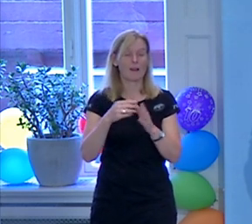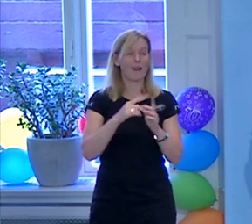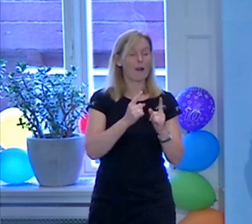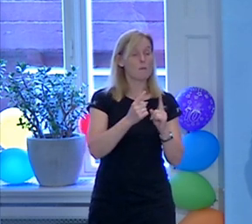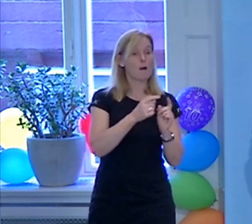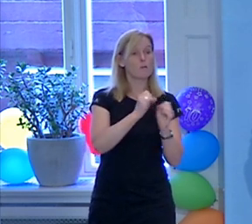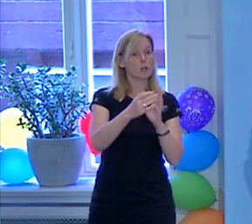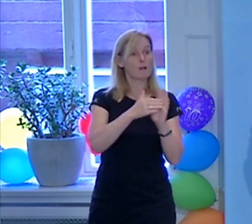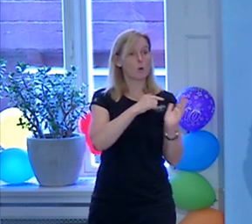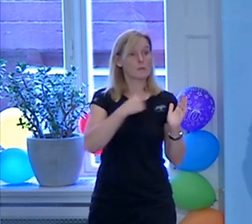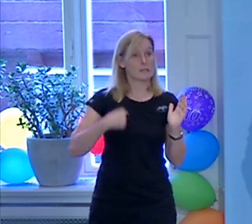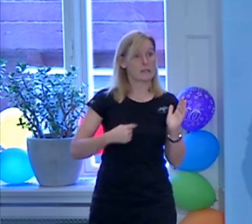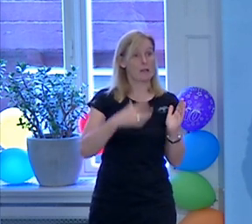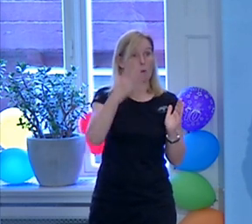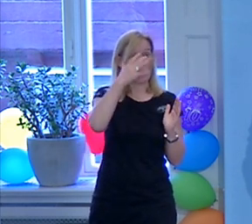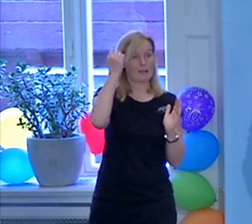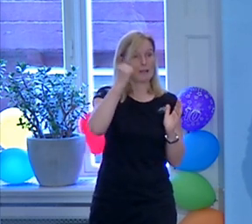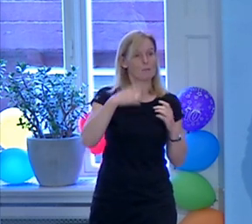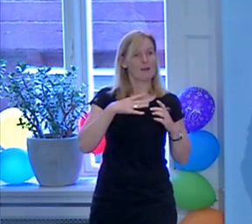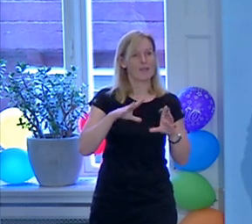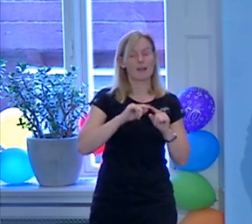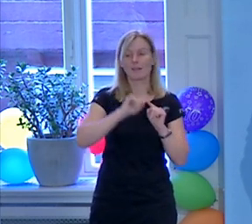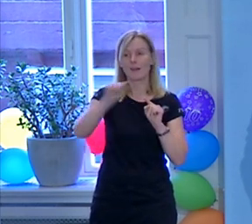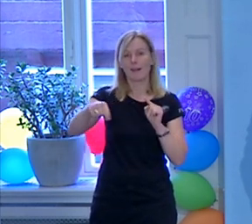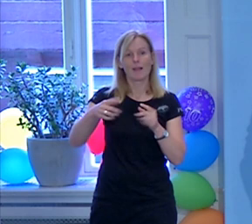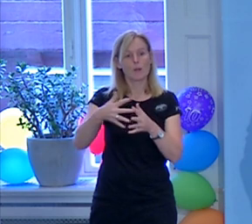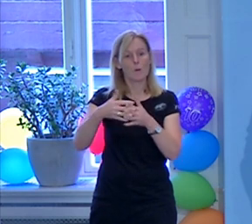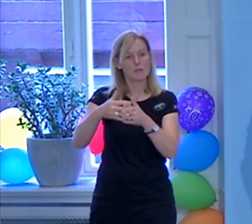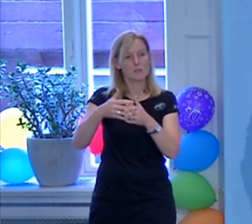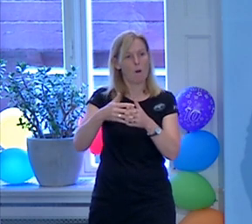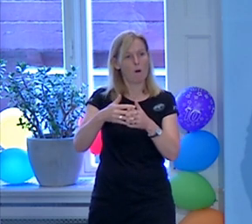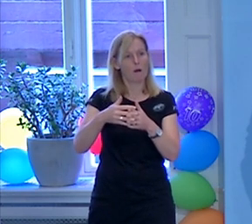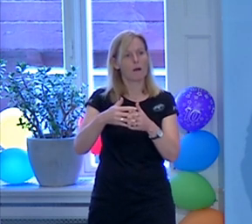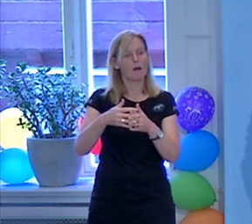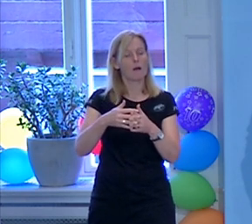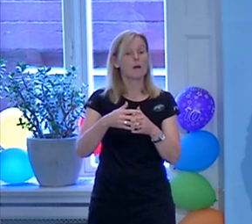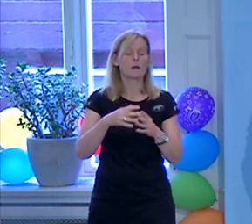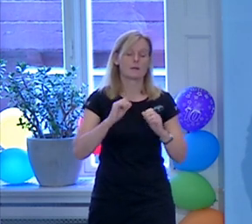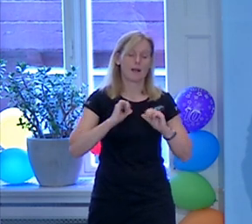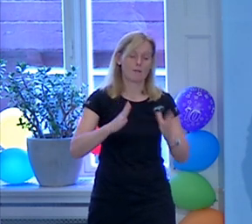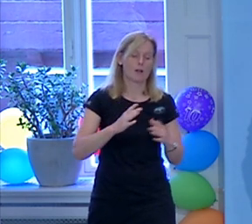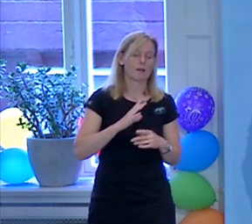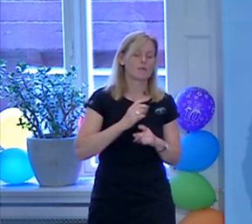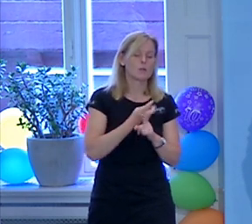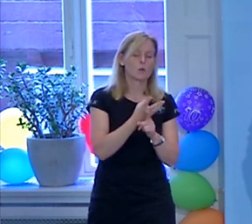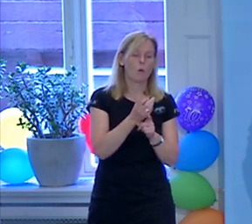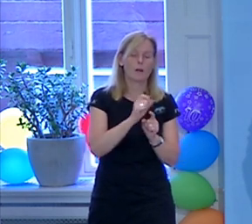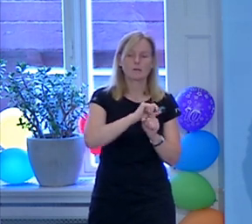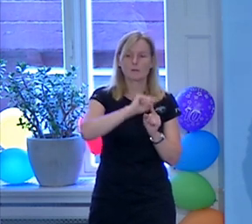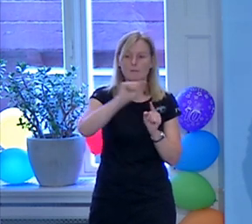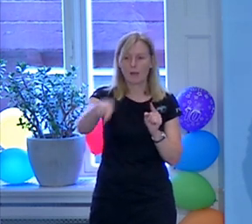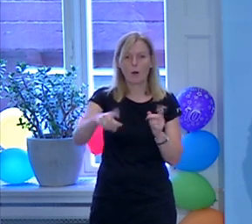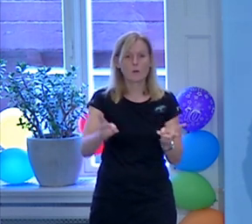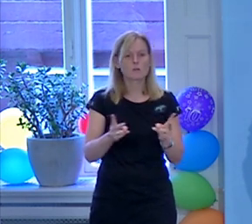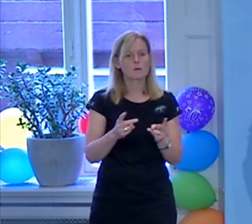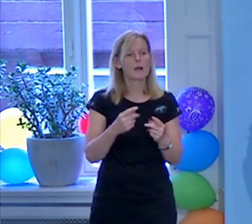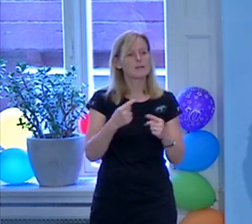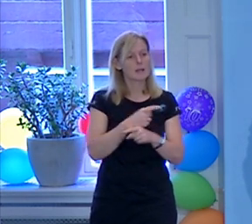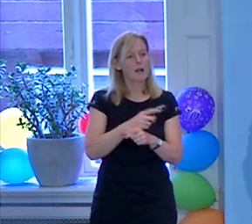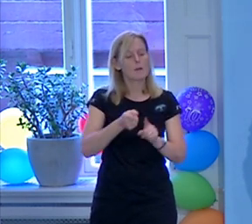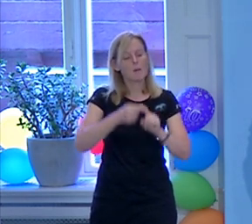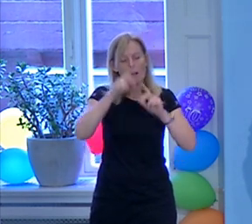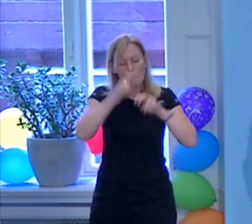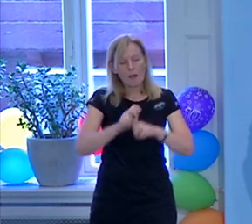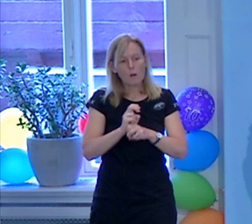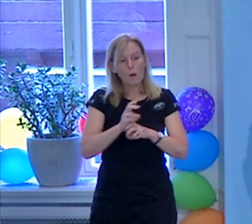Kina och Indien och expertis från de länderna. Det finns ju naturligtvis nu också, men i större utsträckning tittar man åt Europa